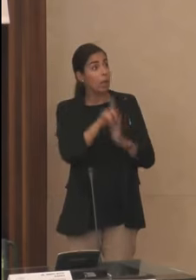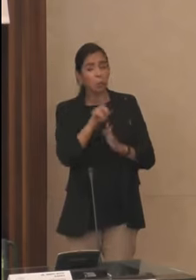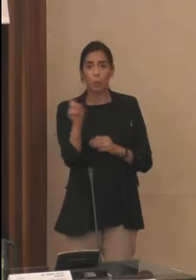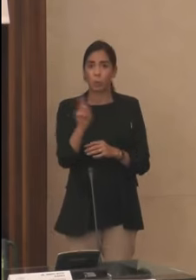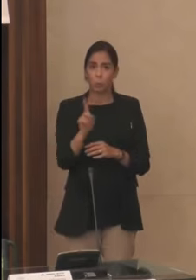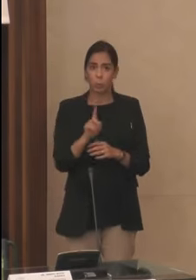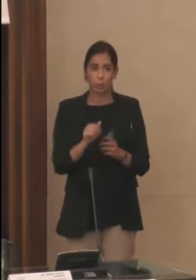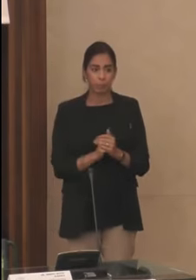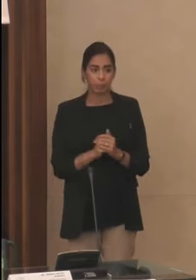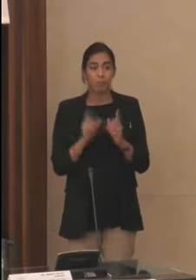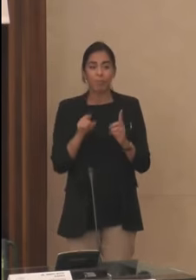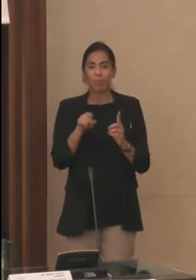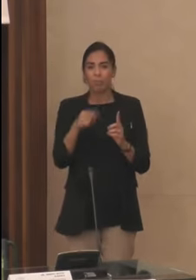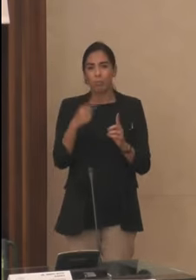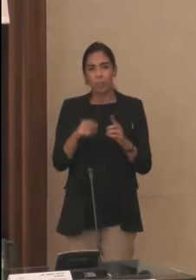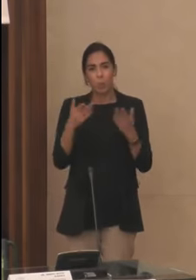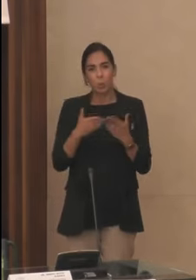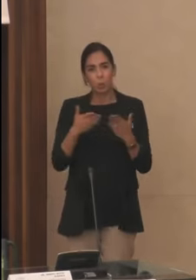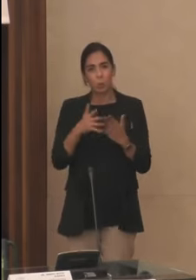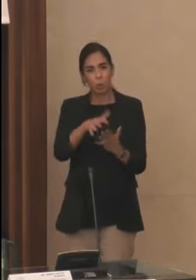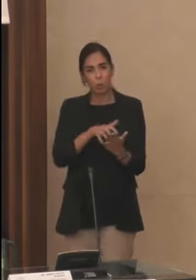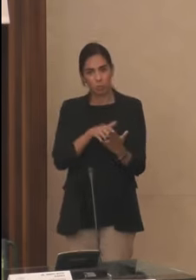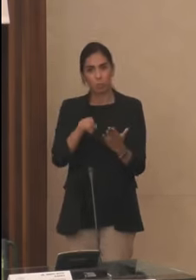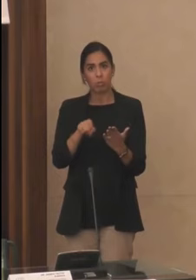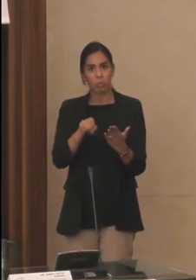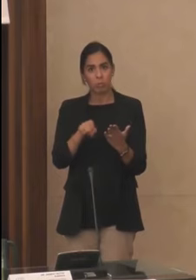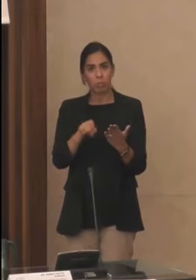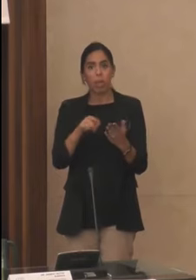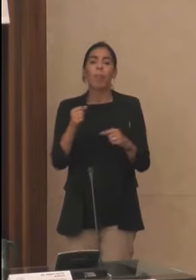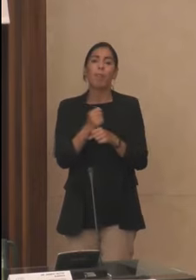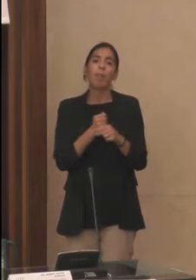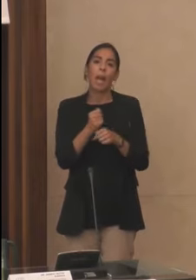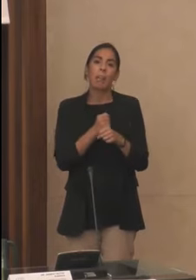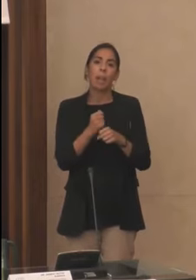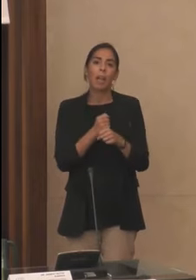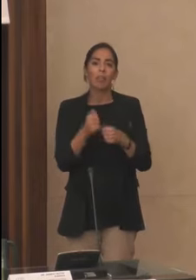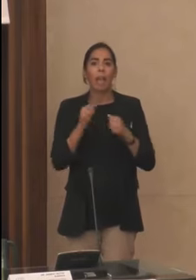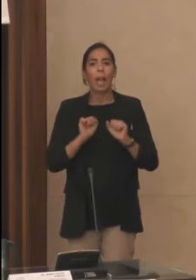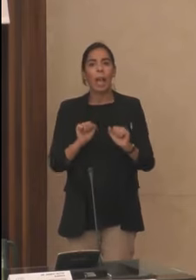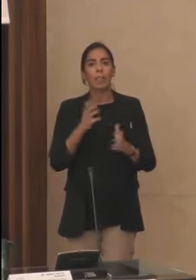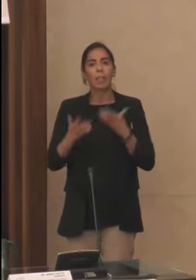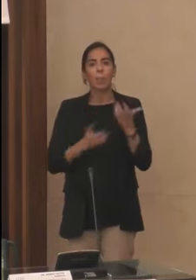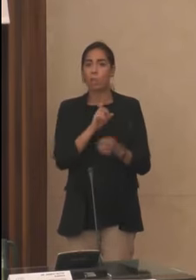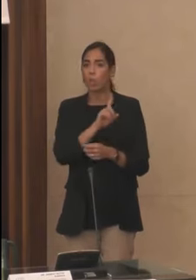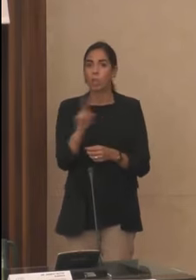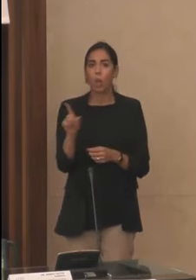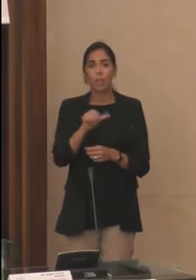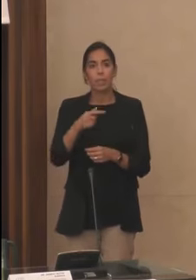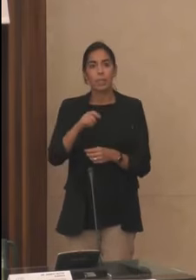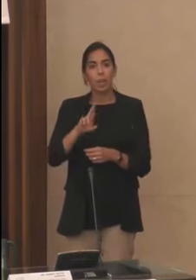Secondo lo studio, i farmaci antinfiammatori non steroidei sono probabilmente quelli